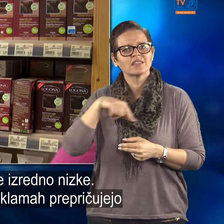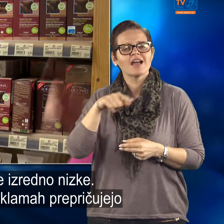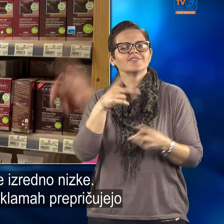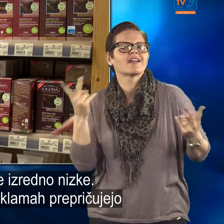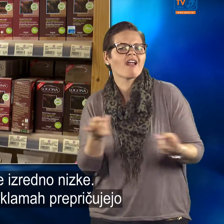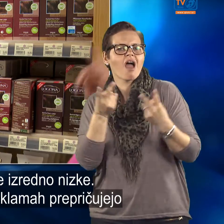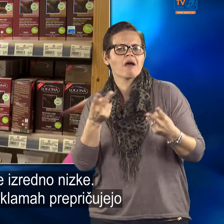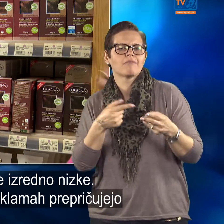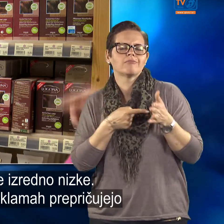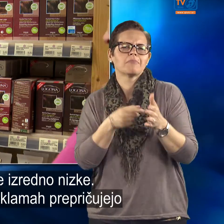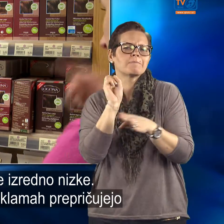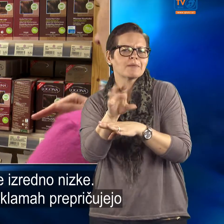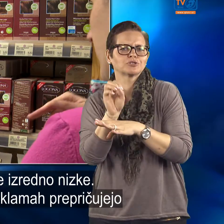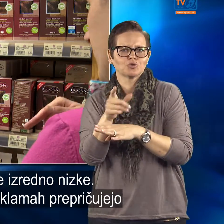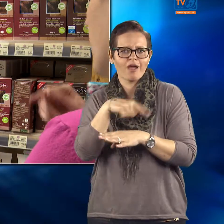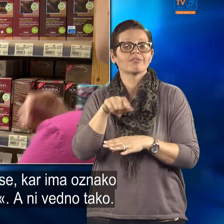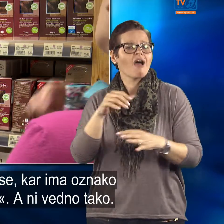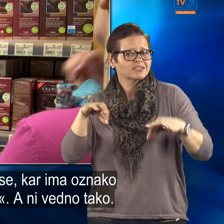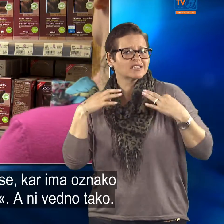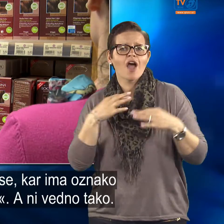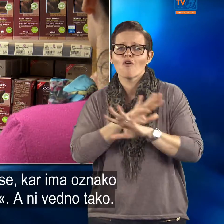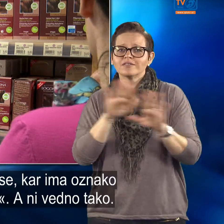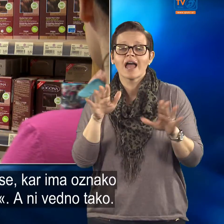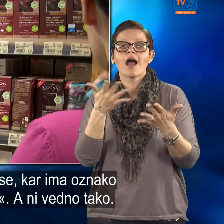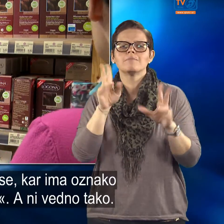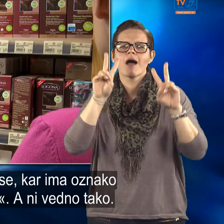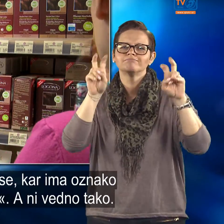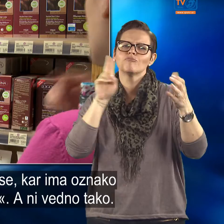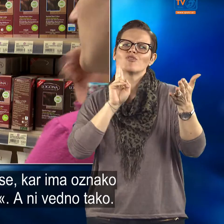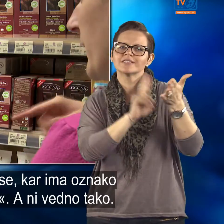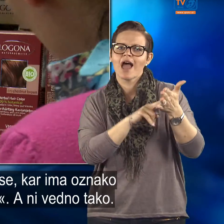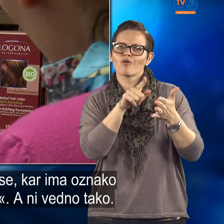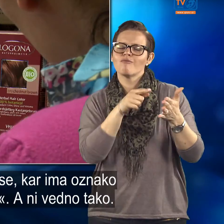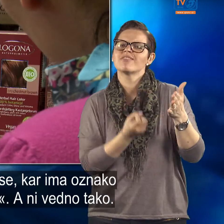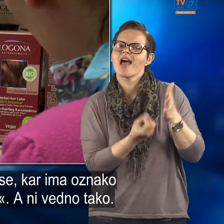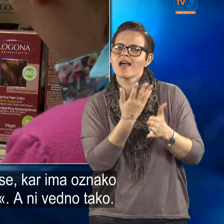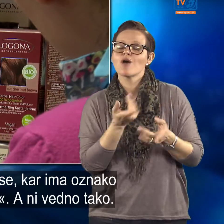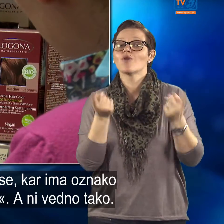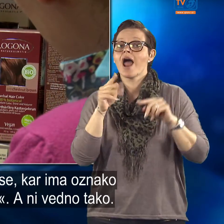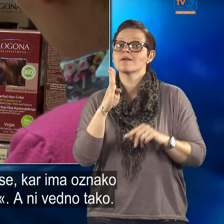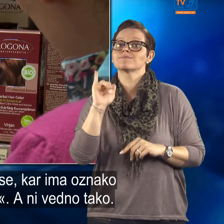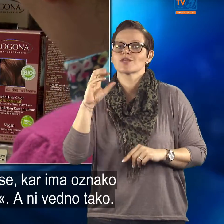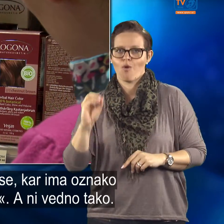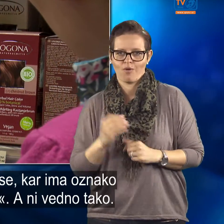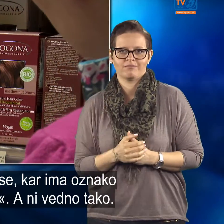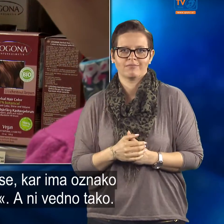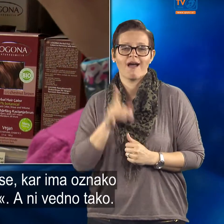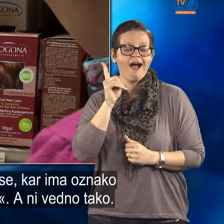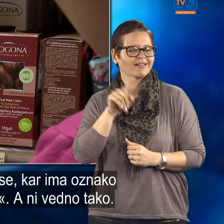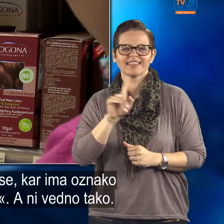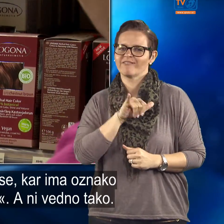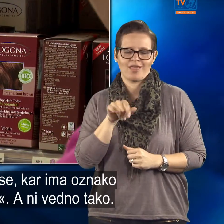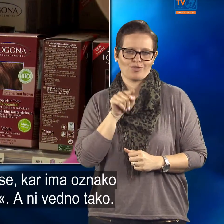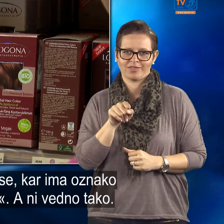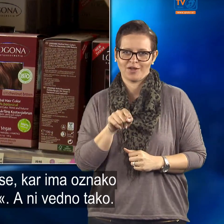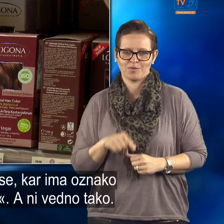Proizvajalci nas v reklamah prepričujejo v to, da je zdravo vse, kar ima oznako naravno ali bio,